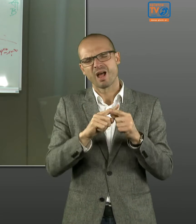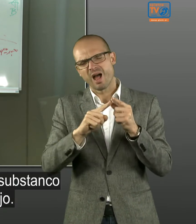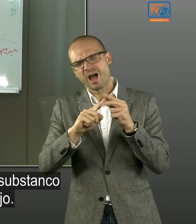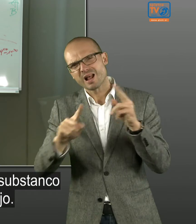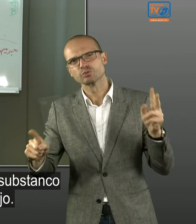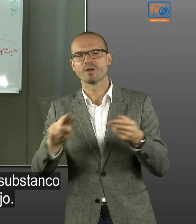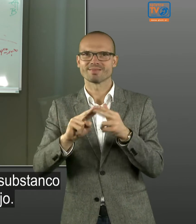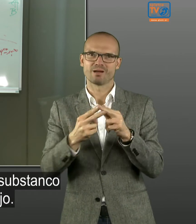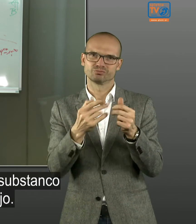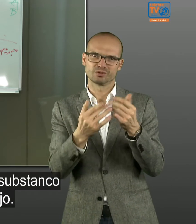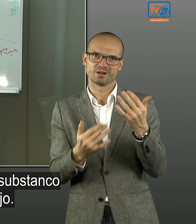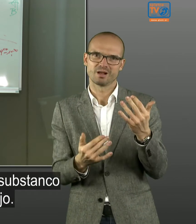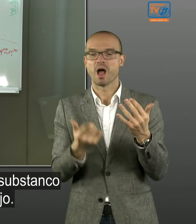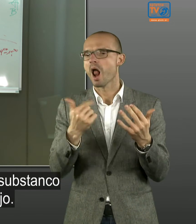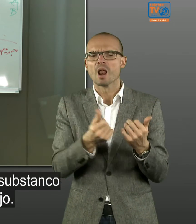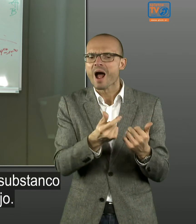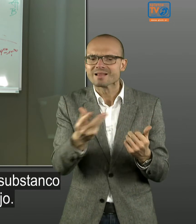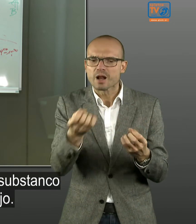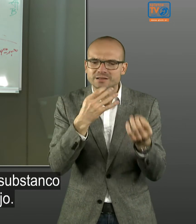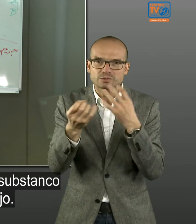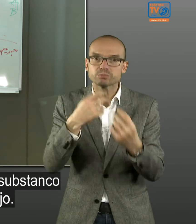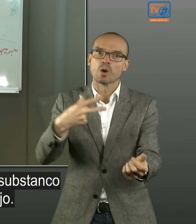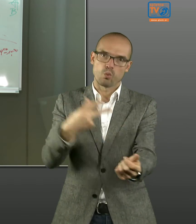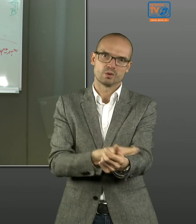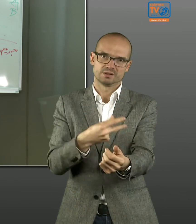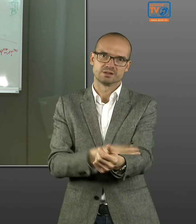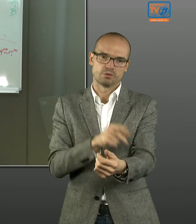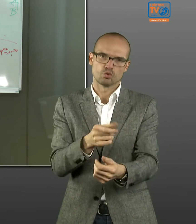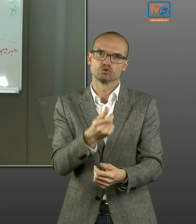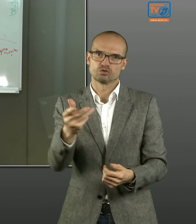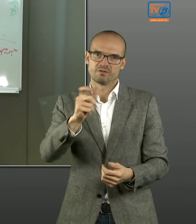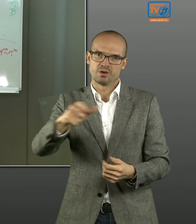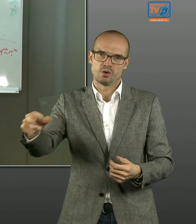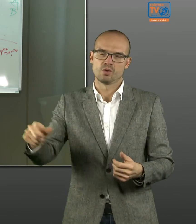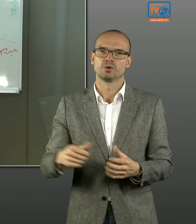način ali pa katerokoli substanco vbrizgavajo.